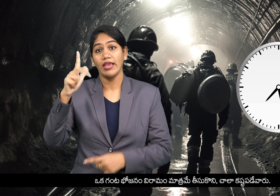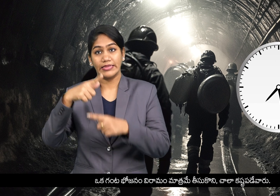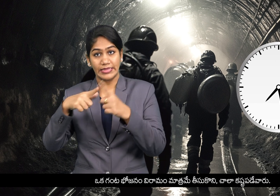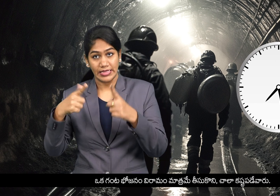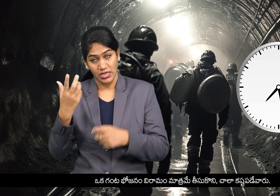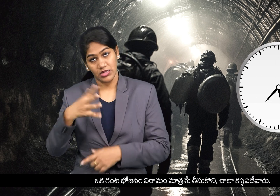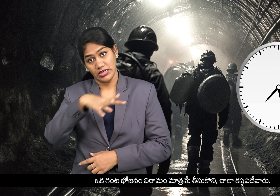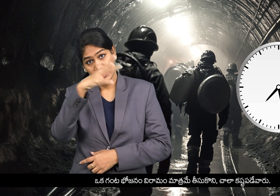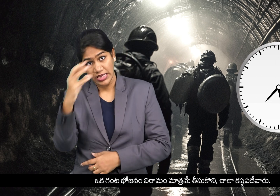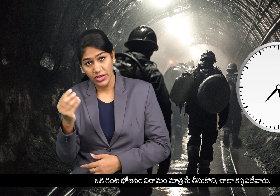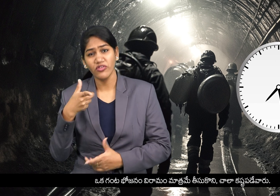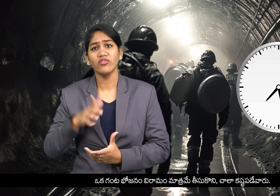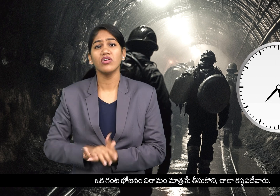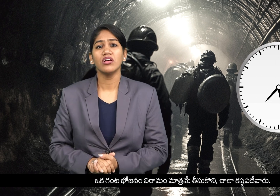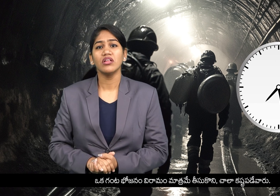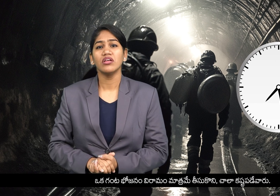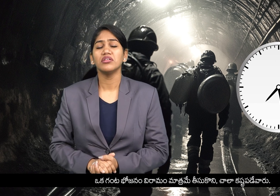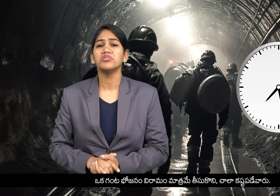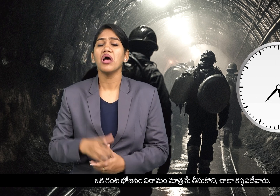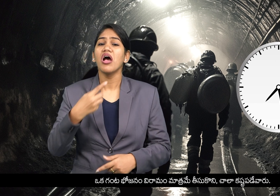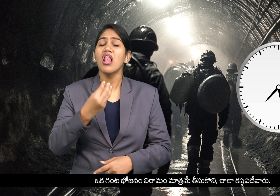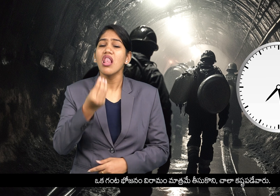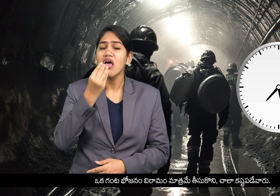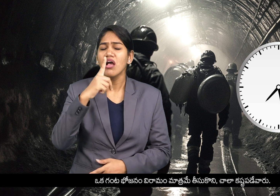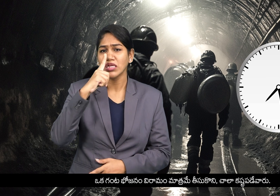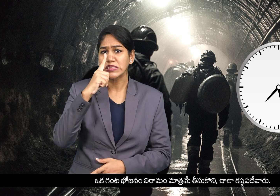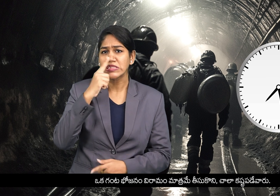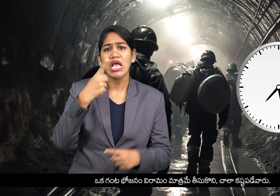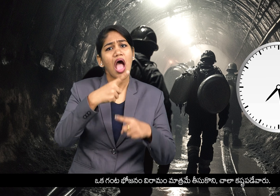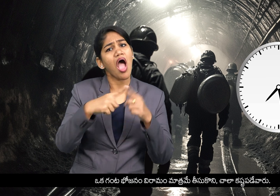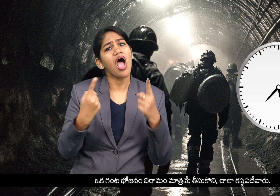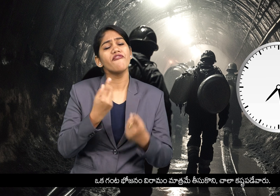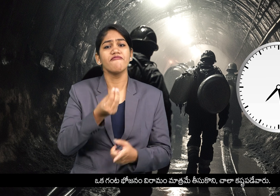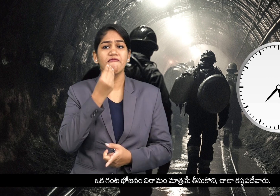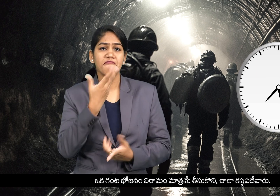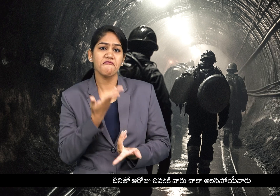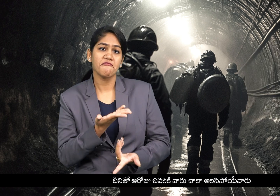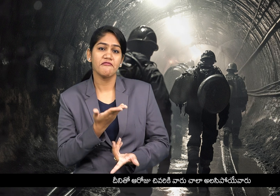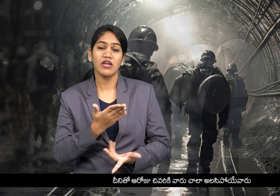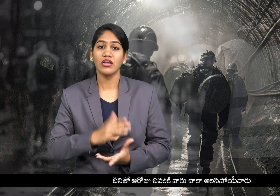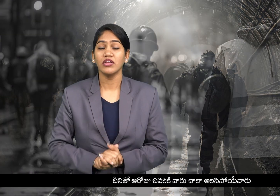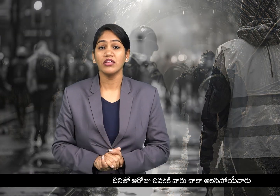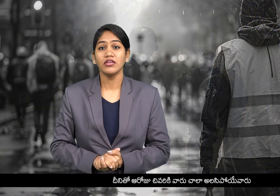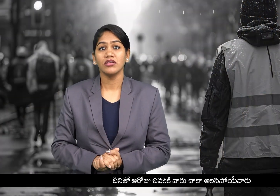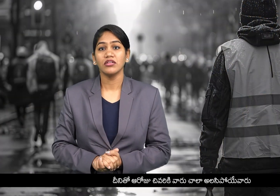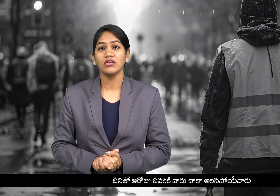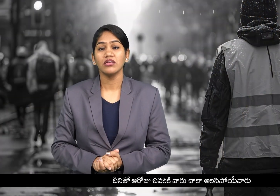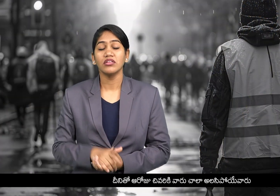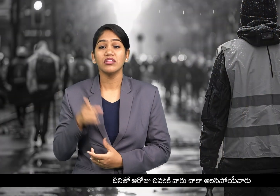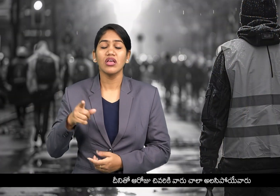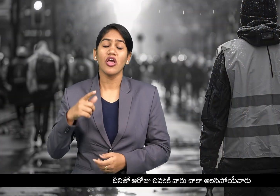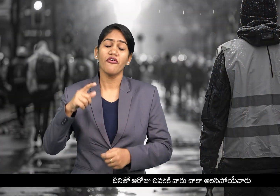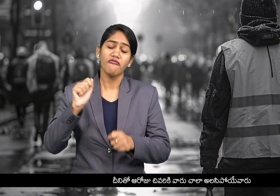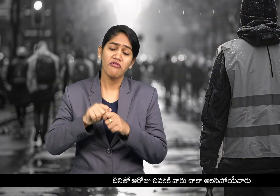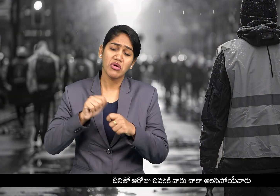1 గంట భోజన విరామం మాత్రమే తీసుకొని చాలా కష్టపడేవారు. దీనితో ఆ రోజు చివరికి వారు